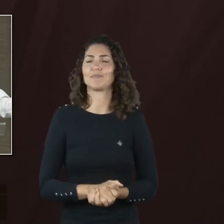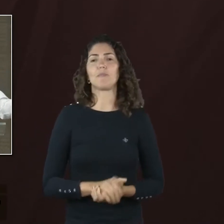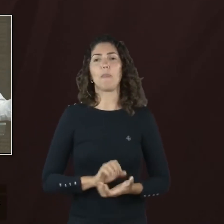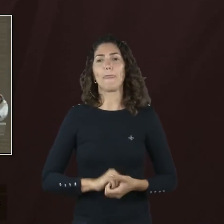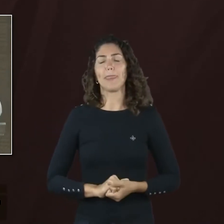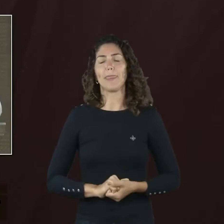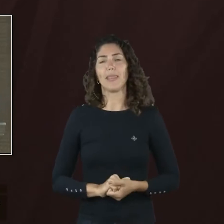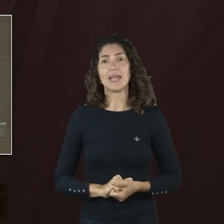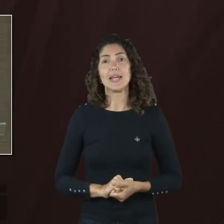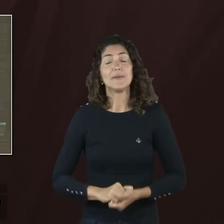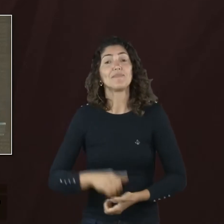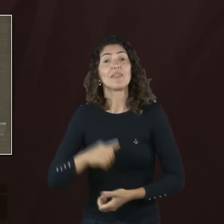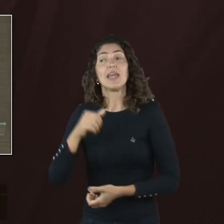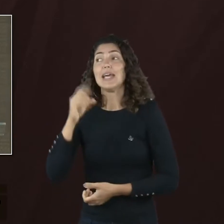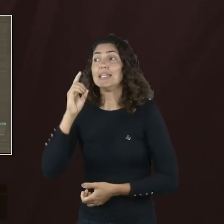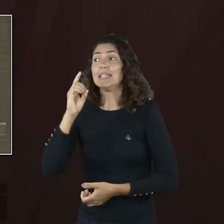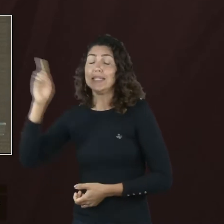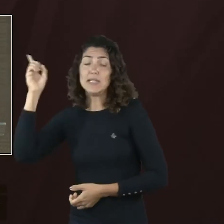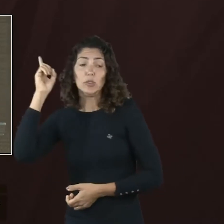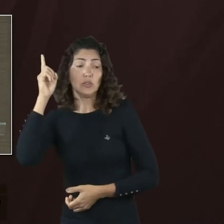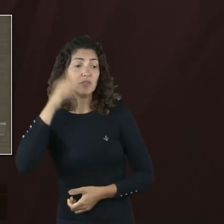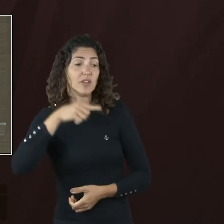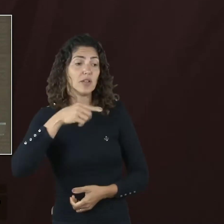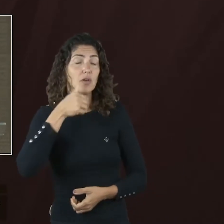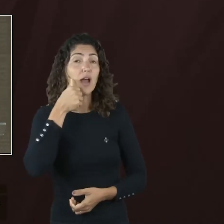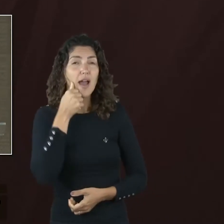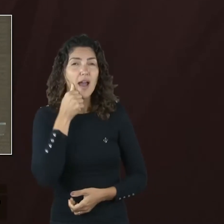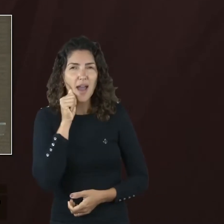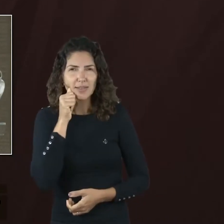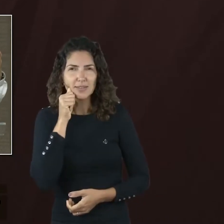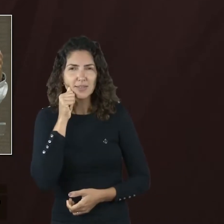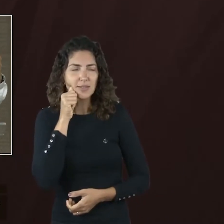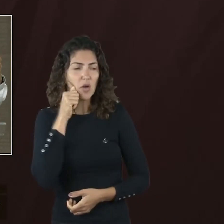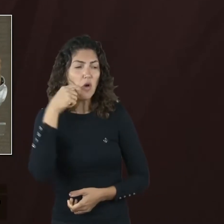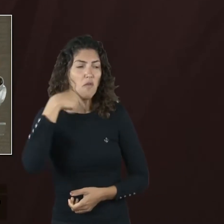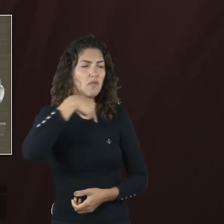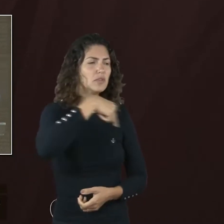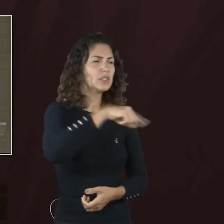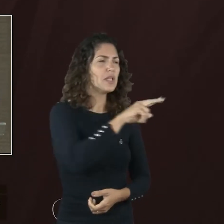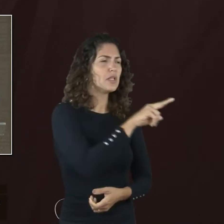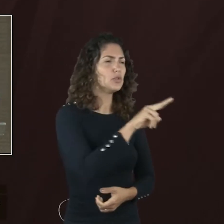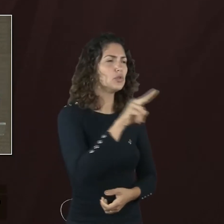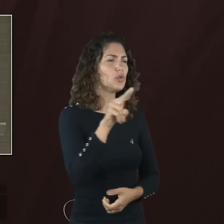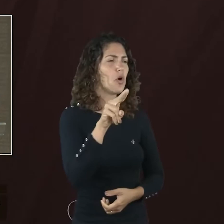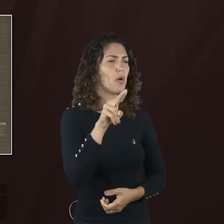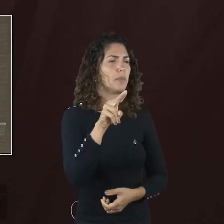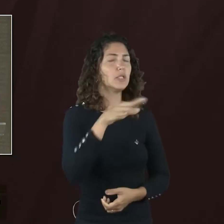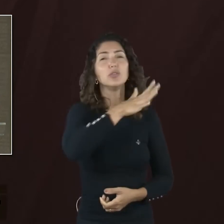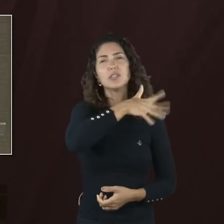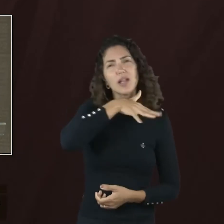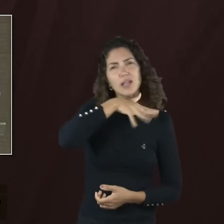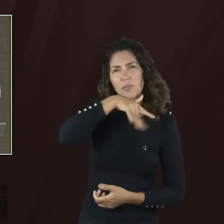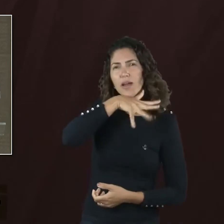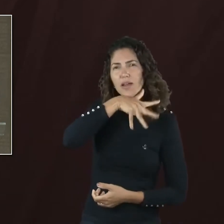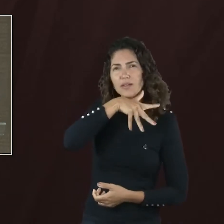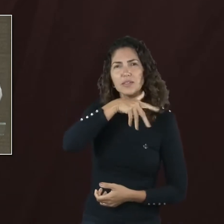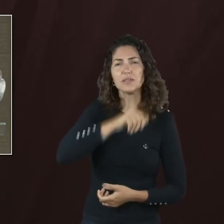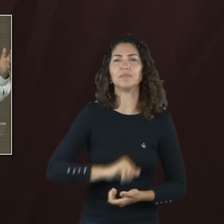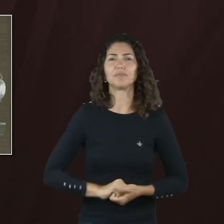verdade, era para Adão procurar uma mulher, né, para ser a